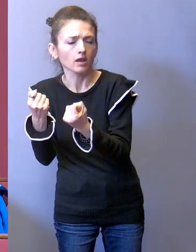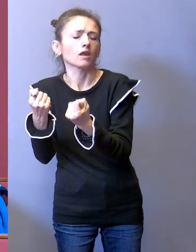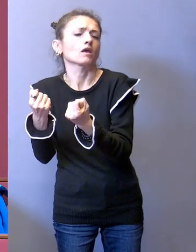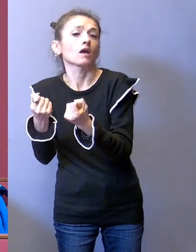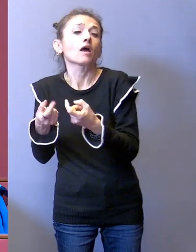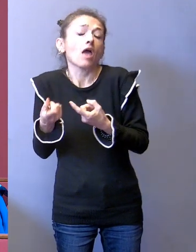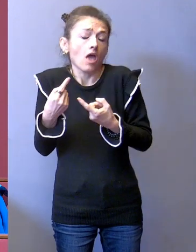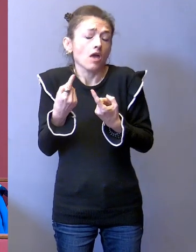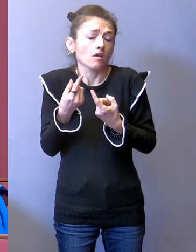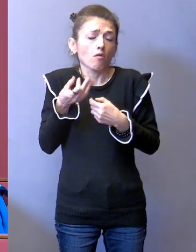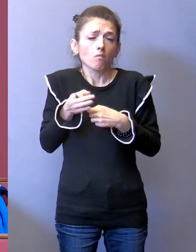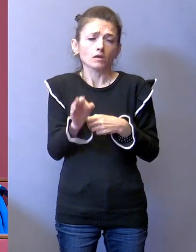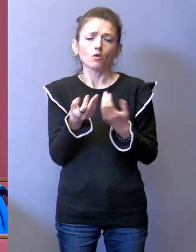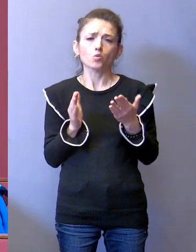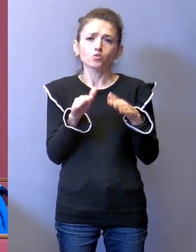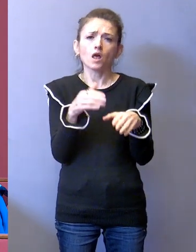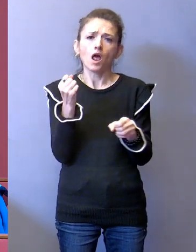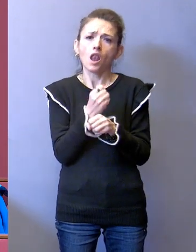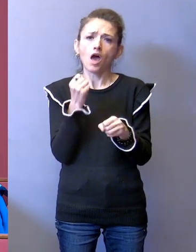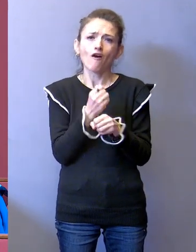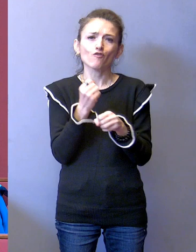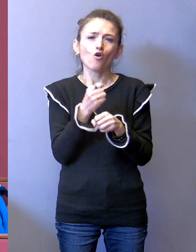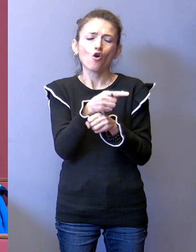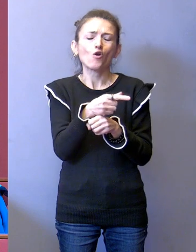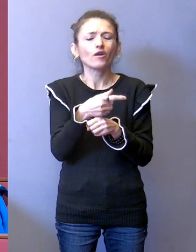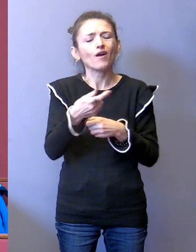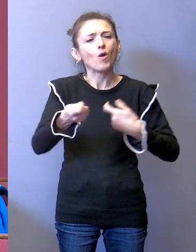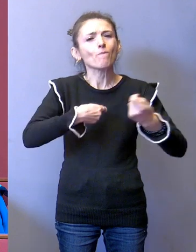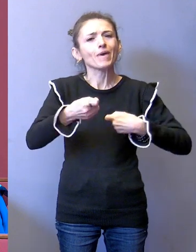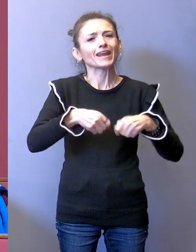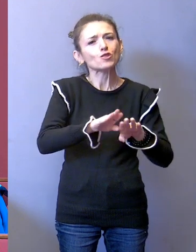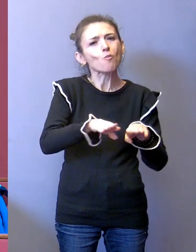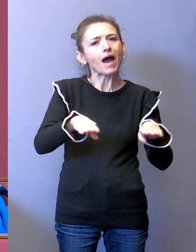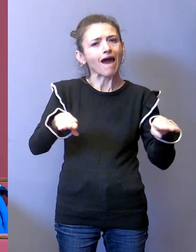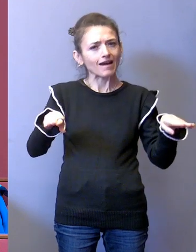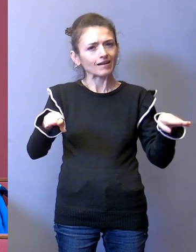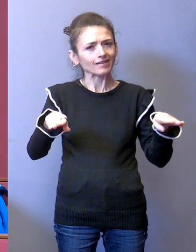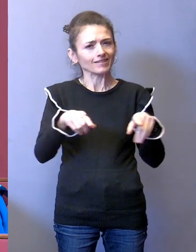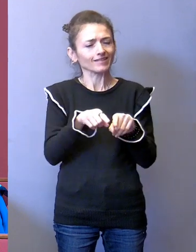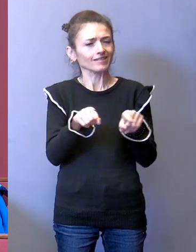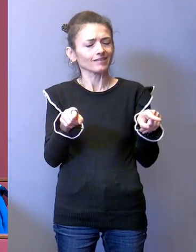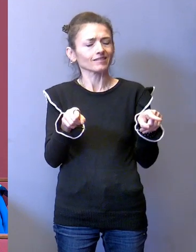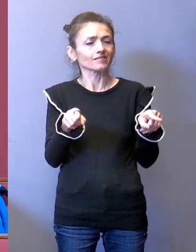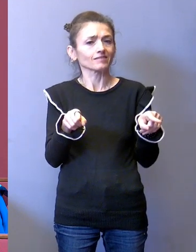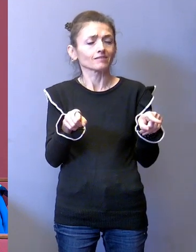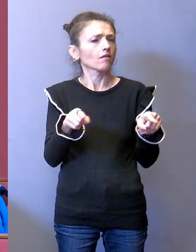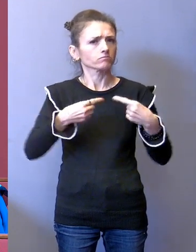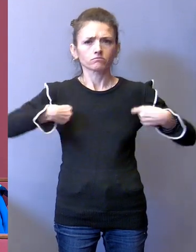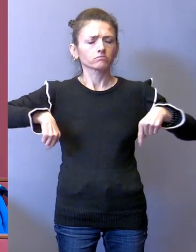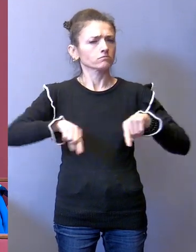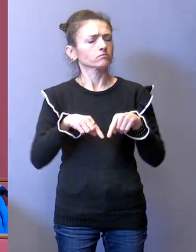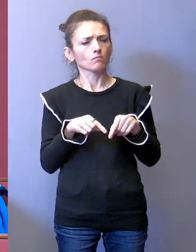il lavoro dei dei banchi del del mercato che e ovviamente garantiremo